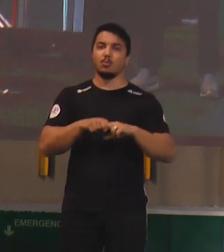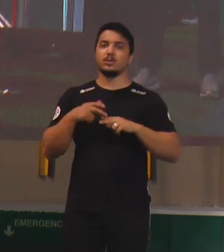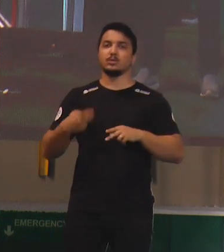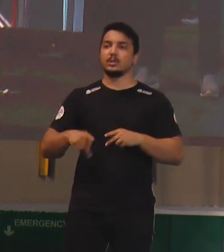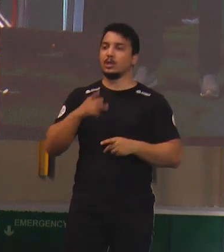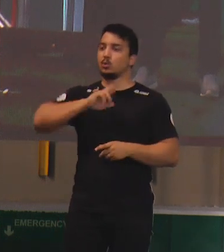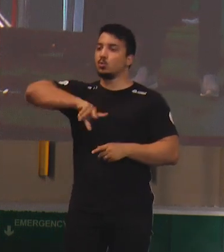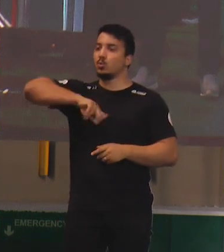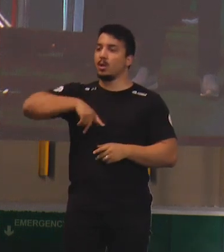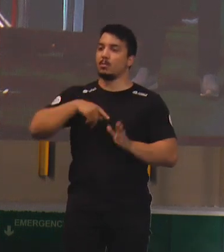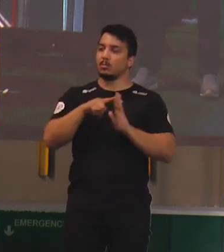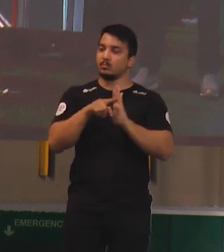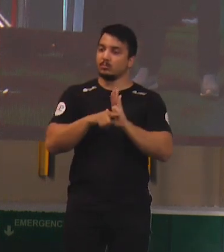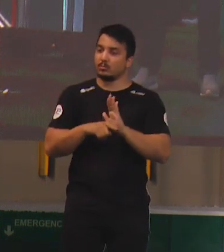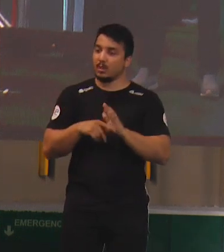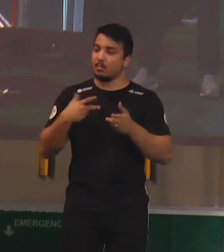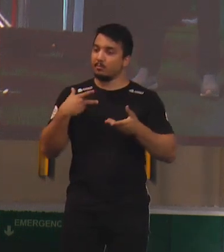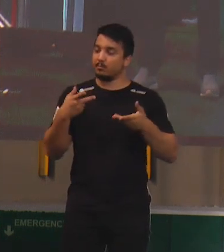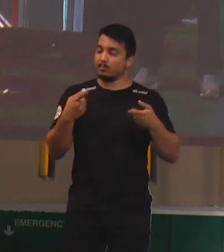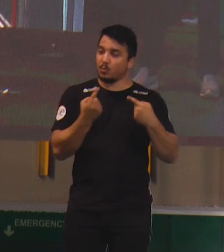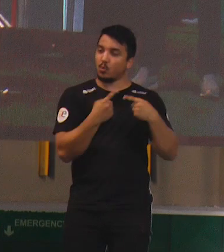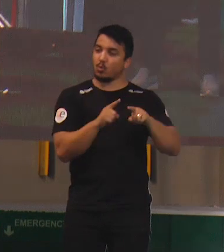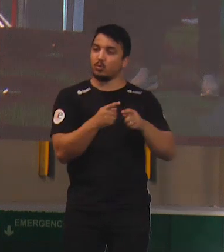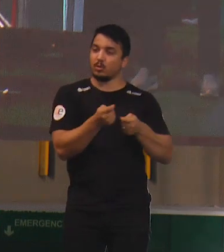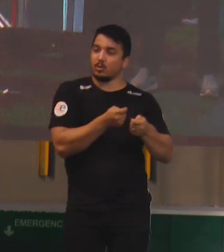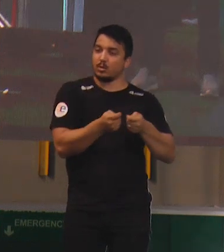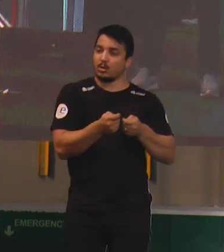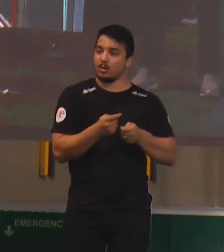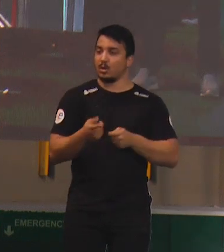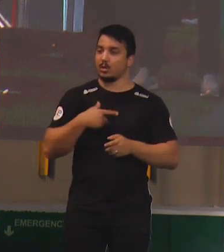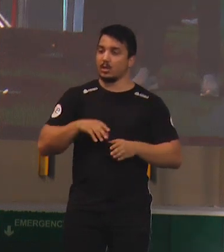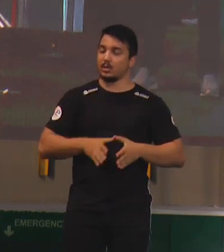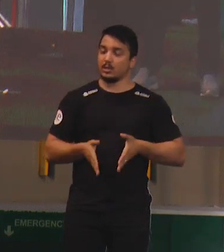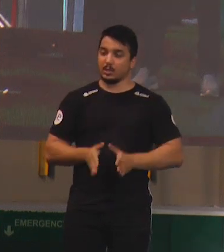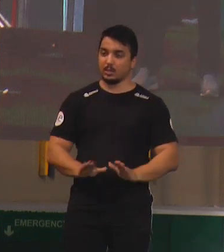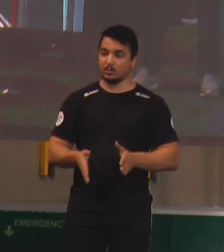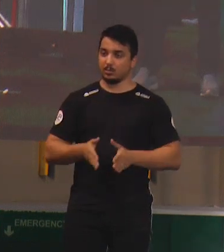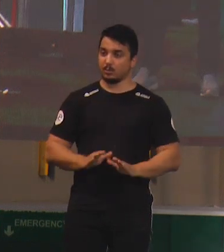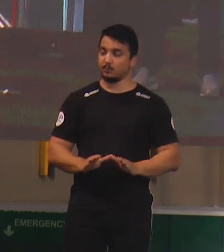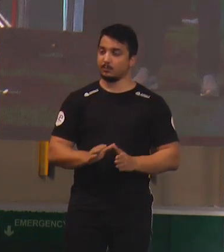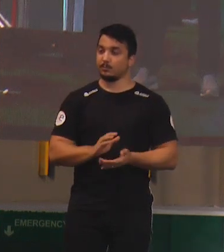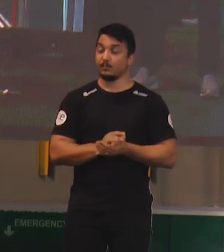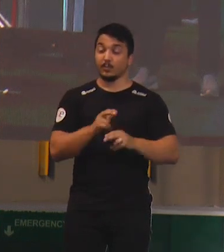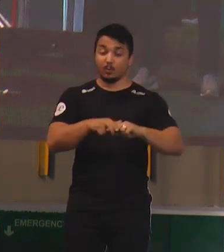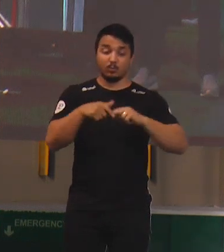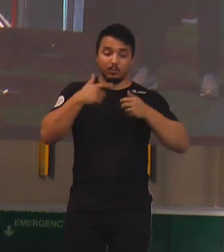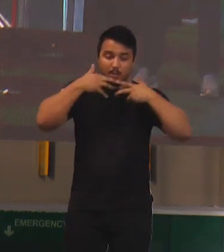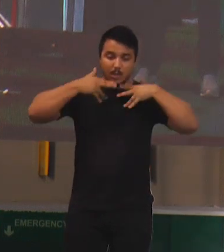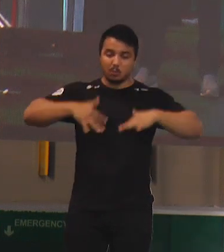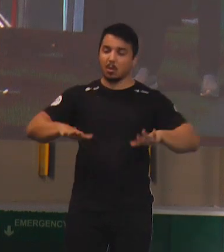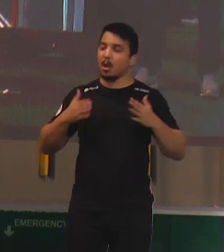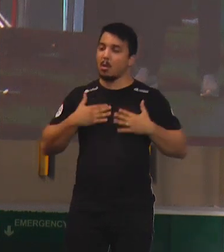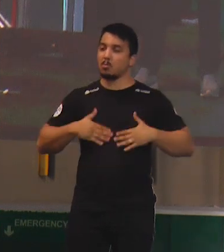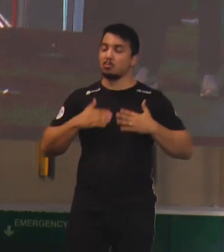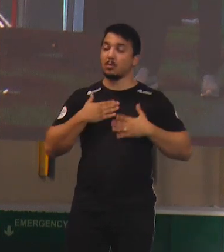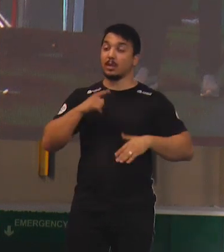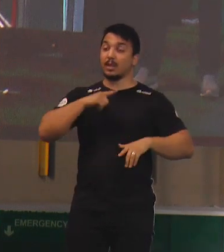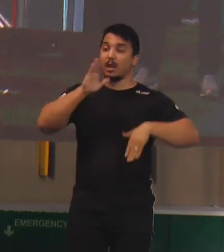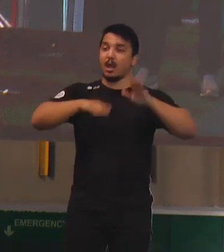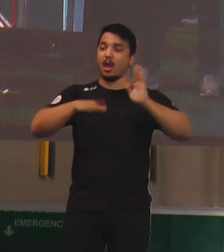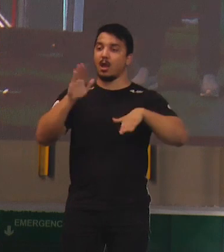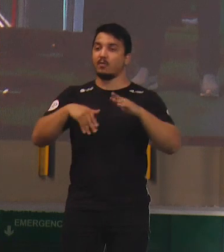existe um programa oficial de controle de natalidade. Dessa forma, a reprodução humana ocorre de forma livre, natural e algumas